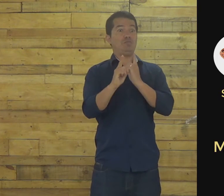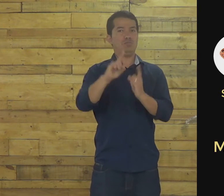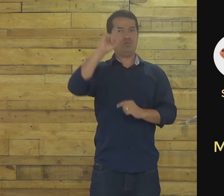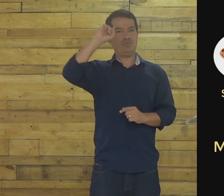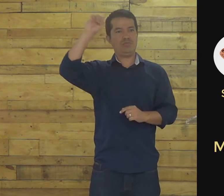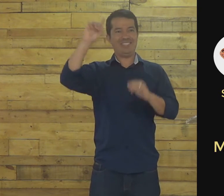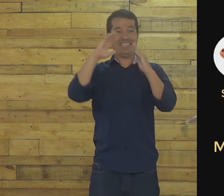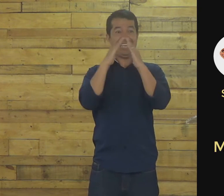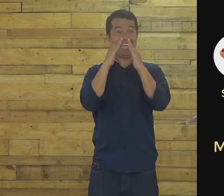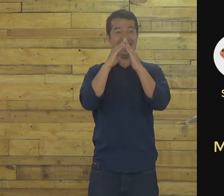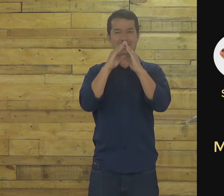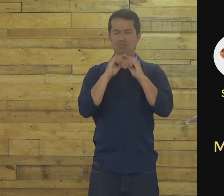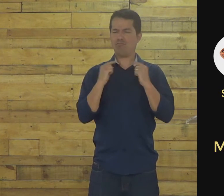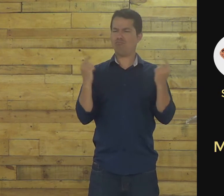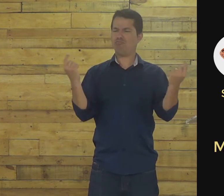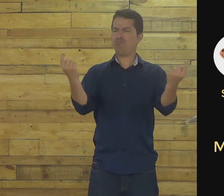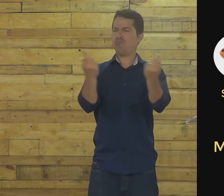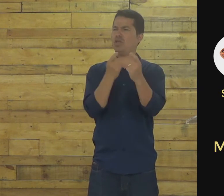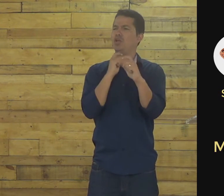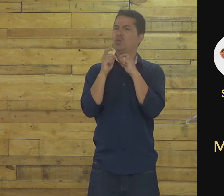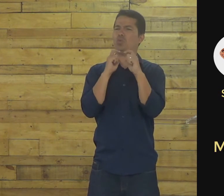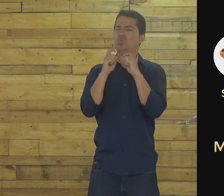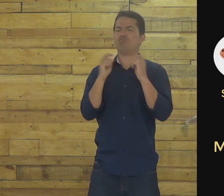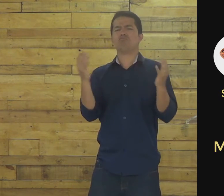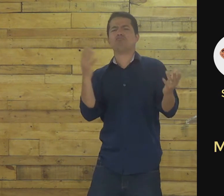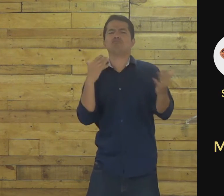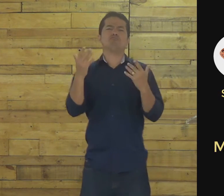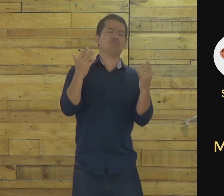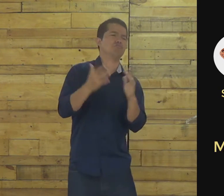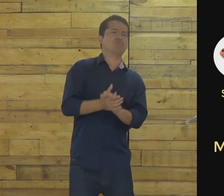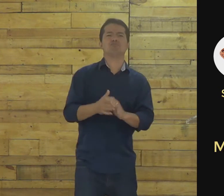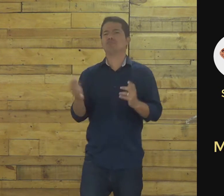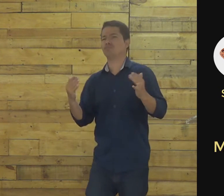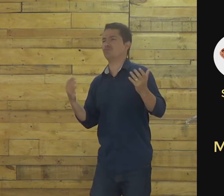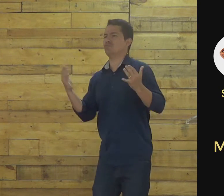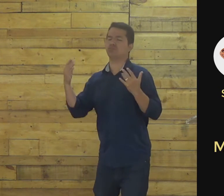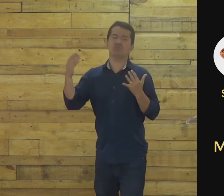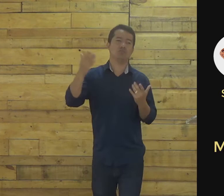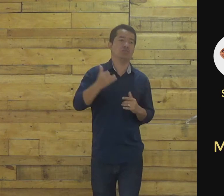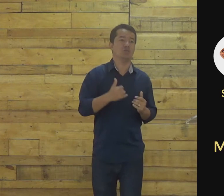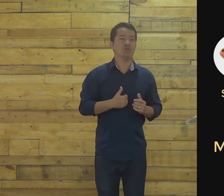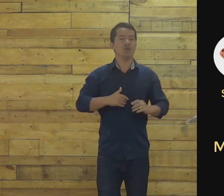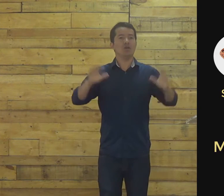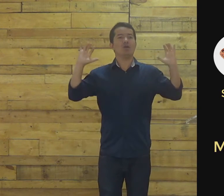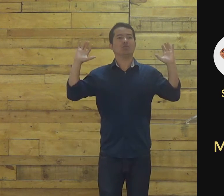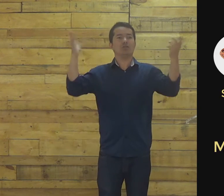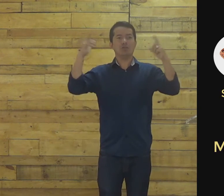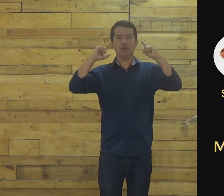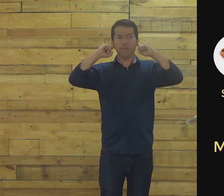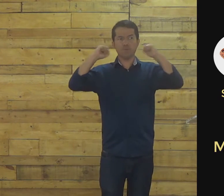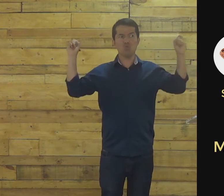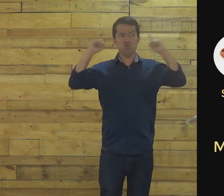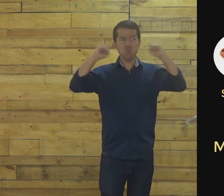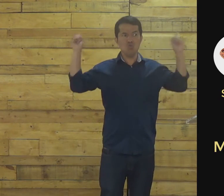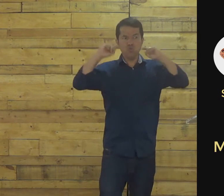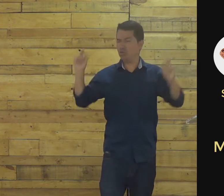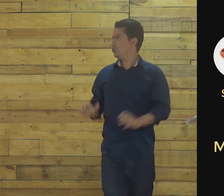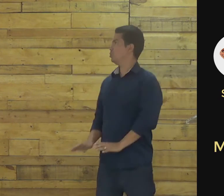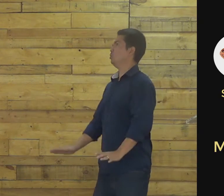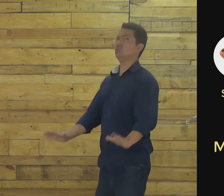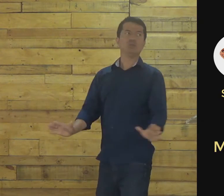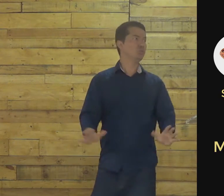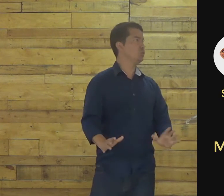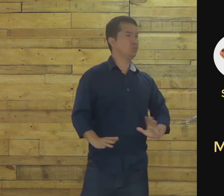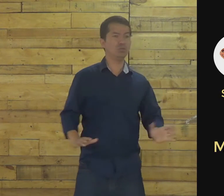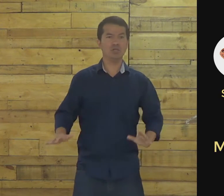traz iluminação. Porque um dia, os discípulos estavam numa reunião, né, dentro de uma casa, e o que aconteceu? De repente